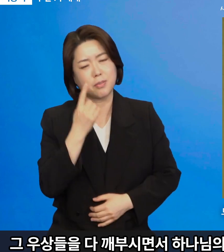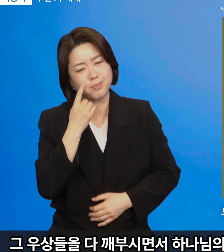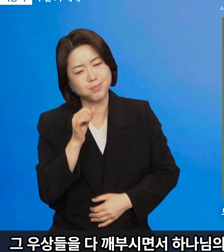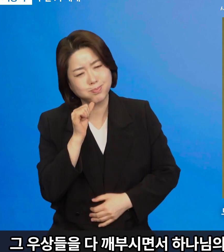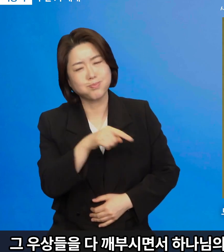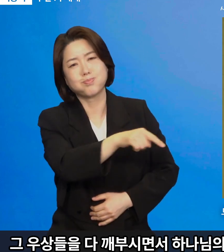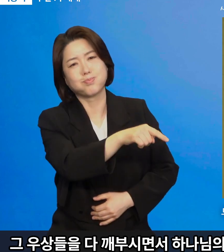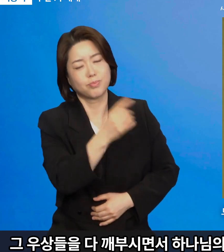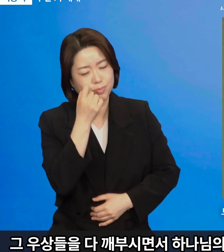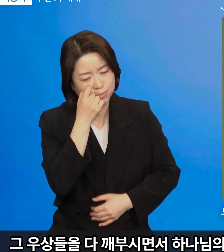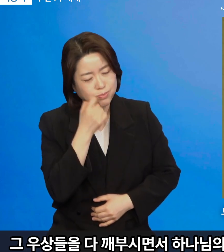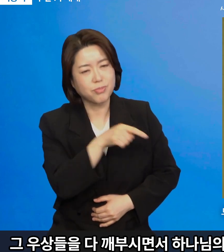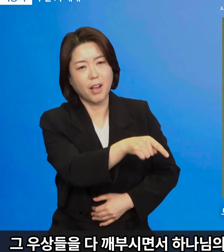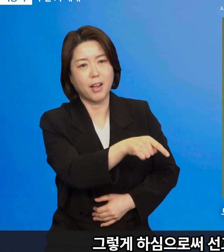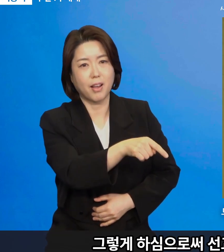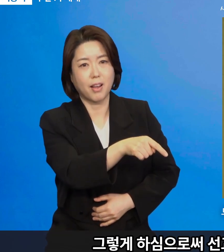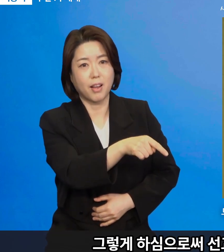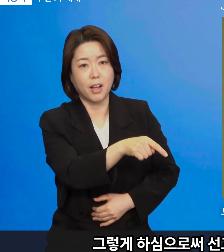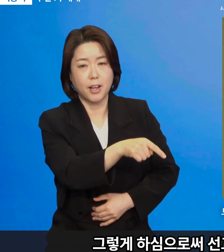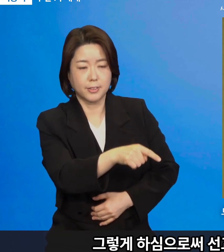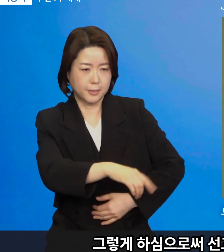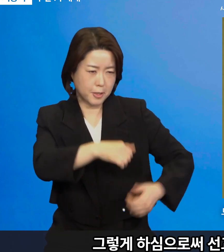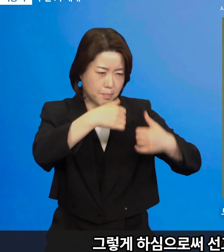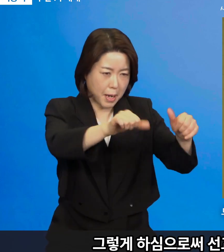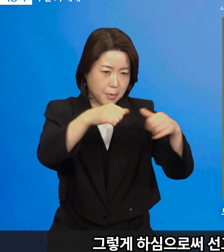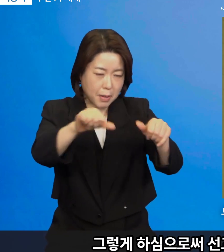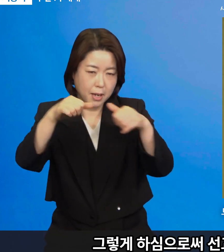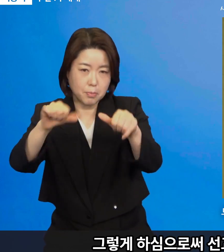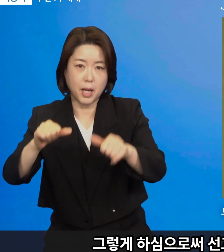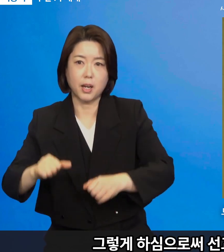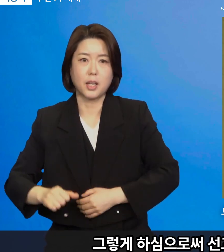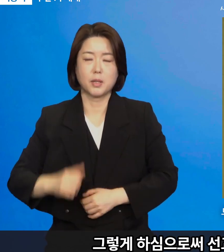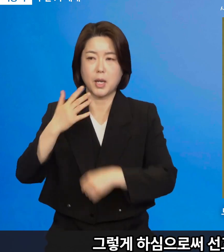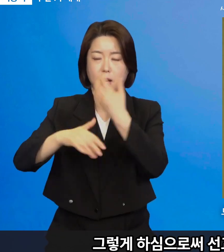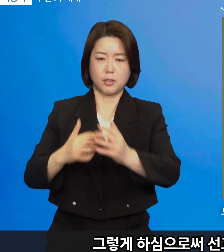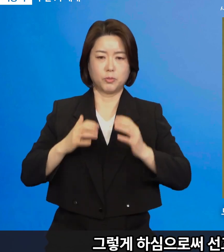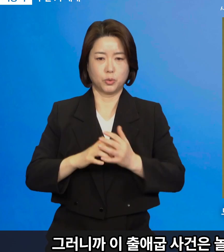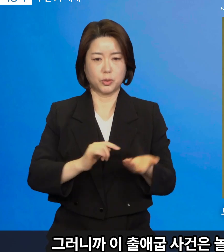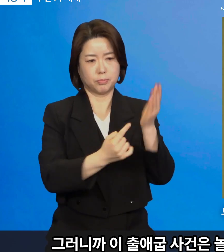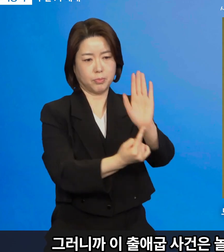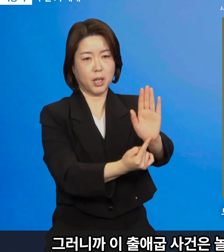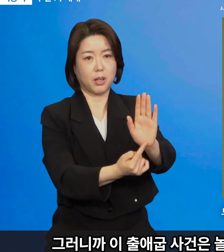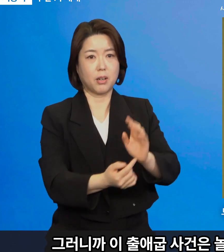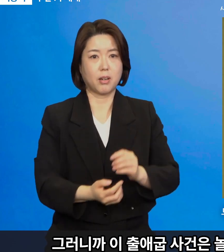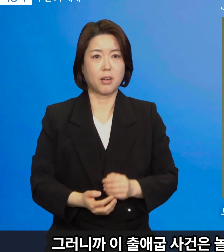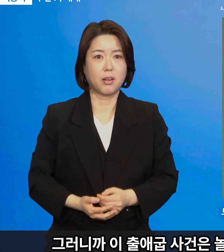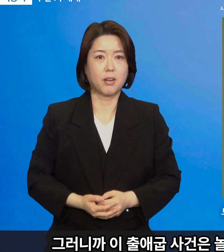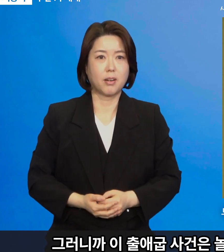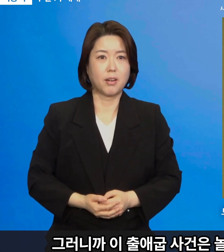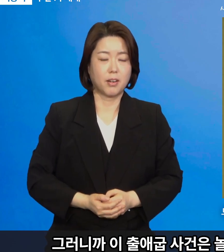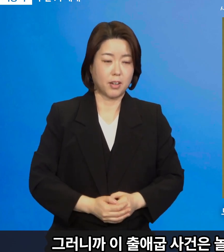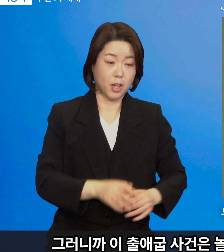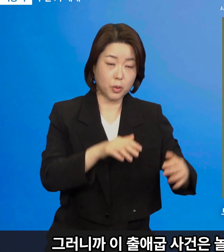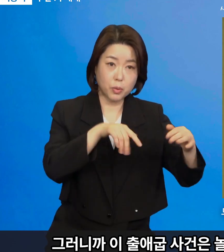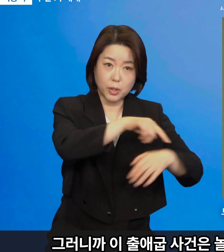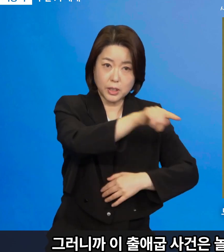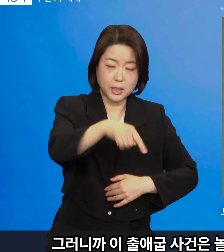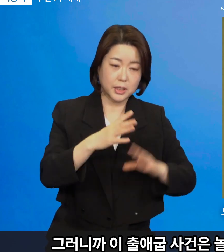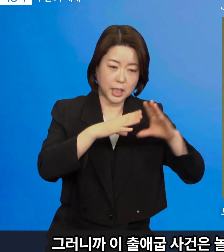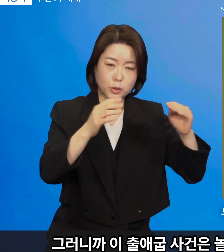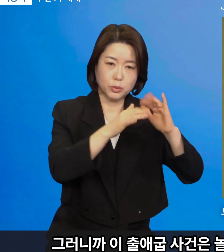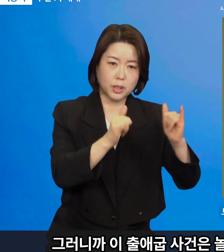하나님의 위엄과 영광을 드러내시는 분이에요. 그렇게 하심으로써 선교하시는 하나님이십니다. 그러니까 이 출애굽 사건은 놀라운 선교 사건이에요,